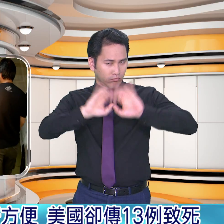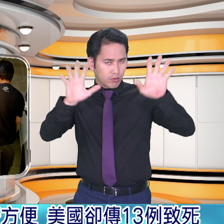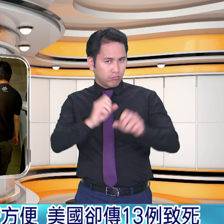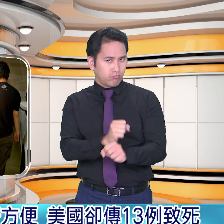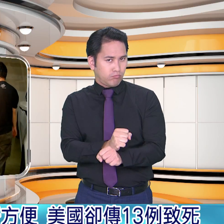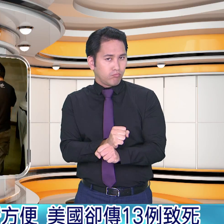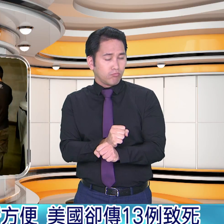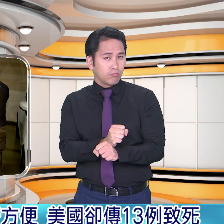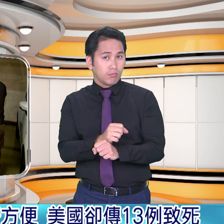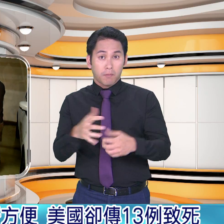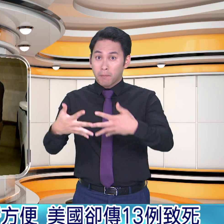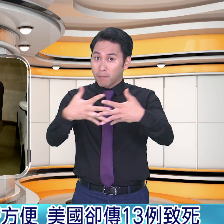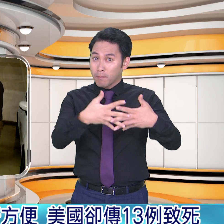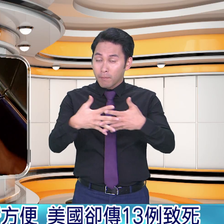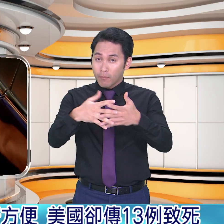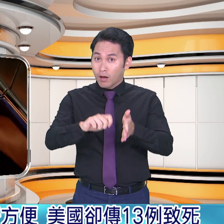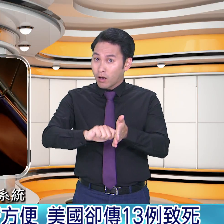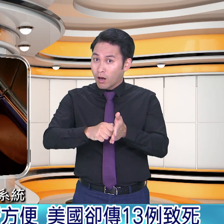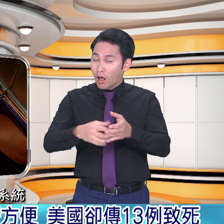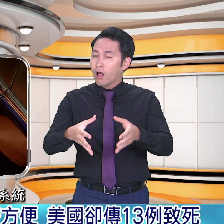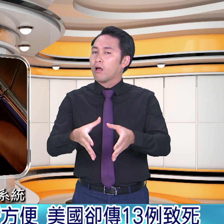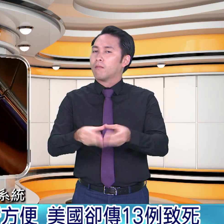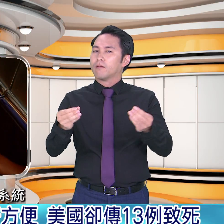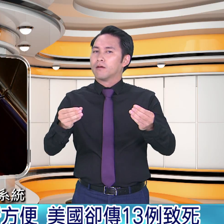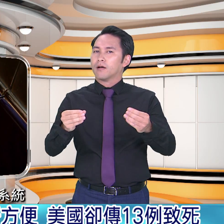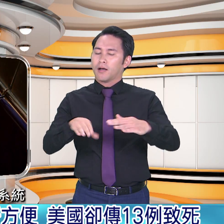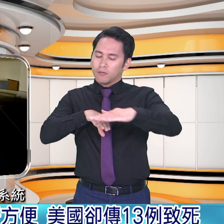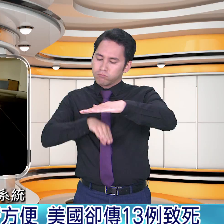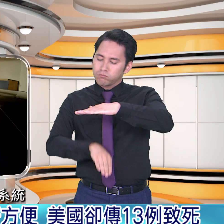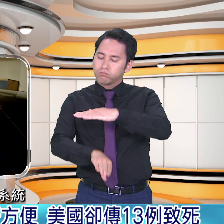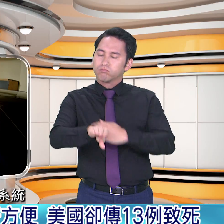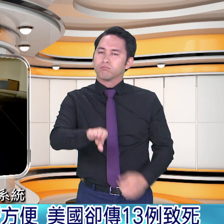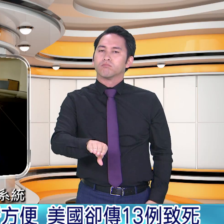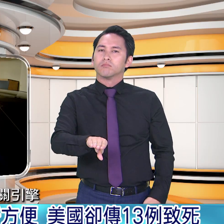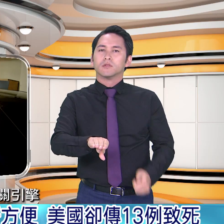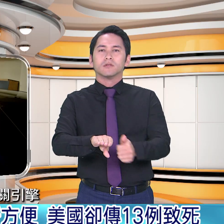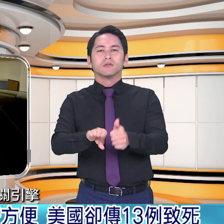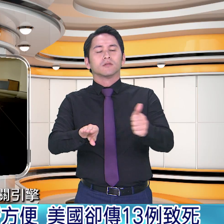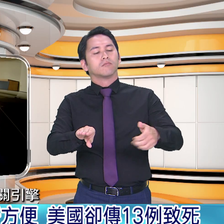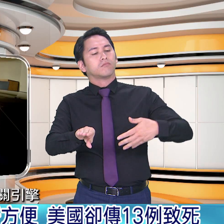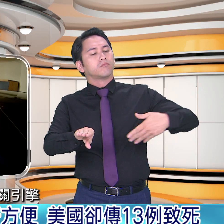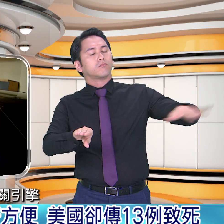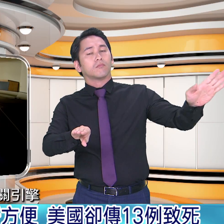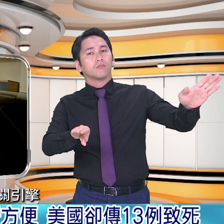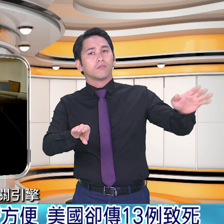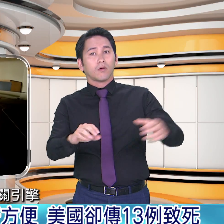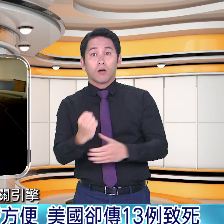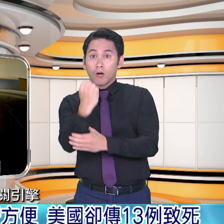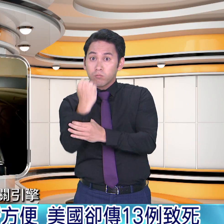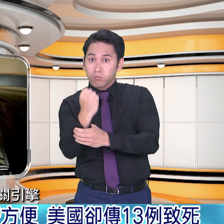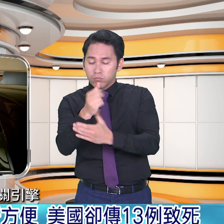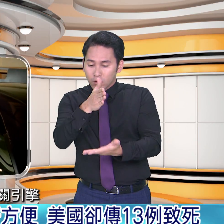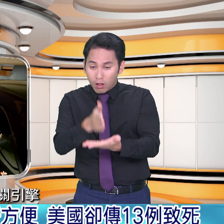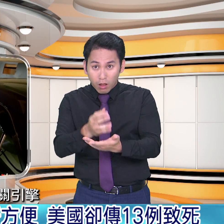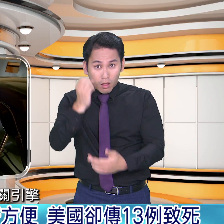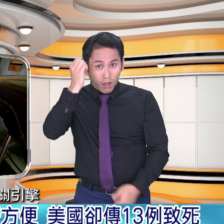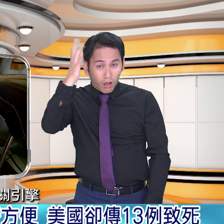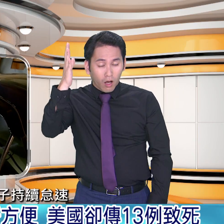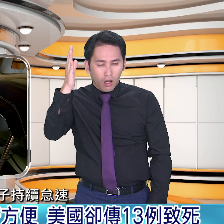国有13个人因为使用这样的系统，下车之后就忘了关引擎，让室